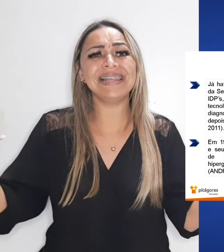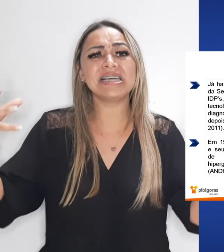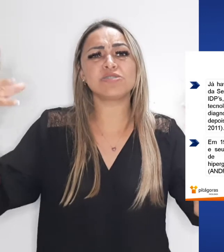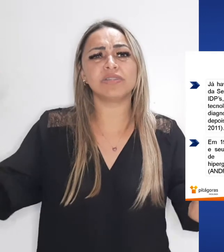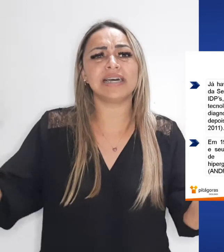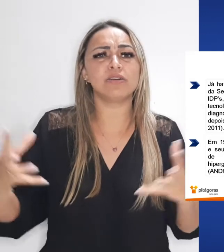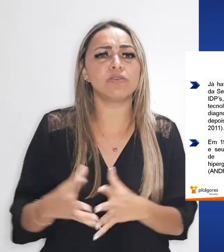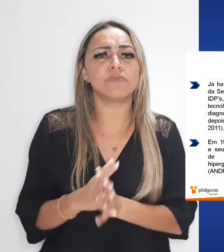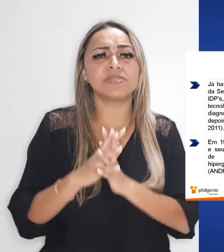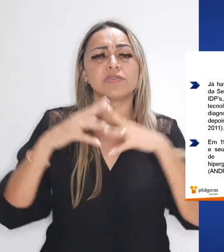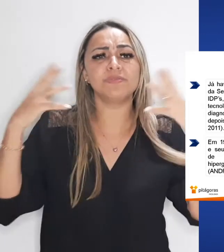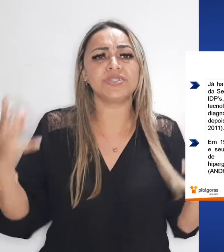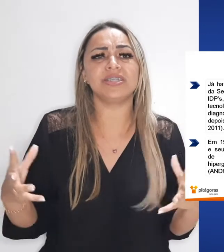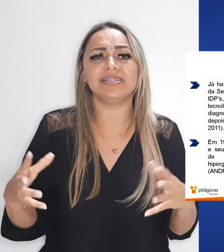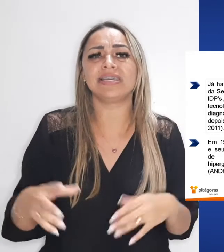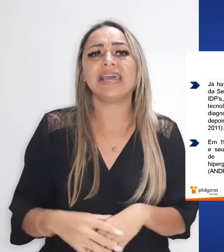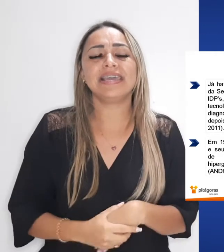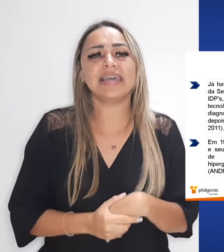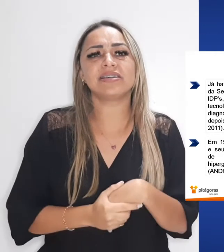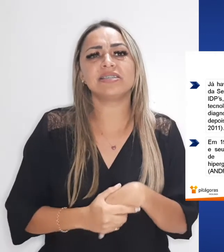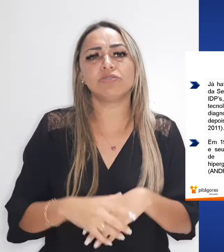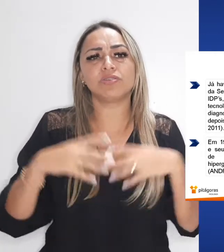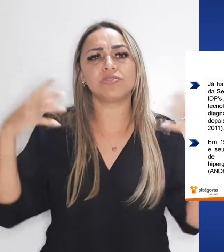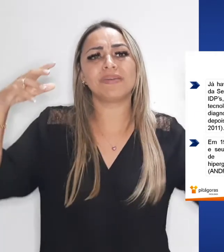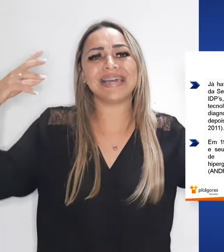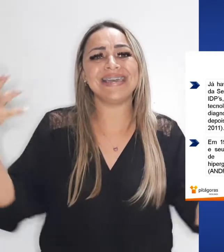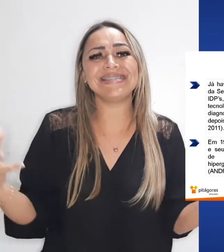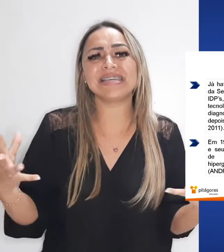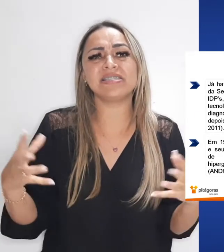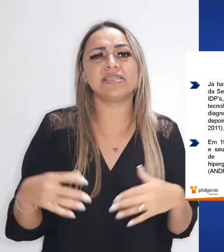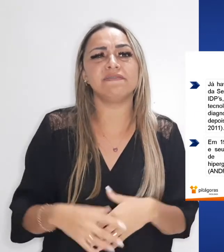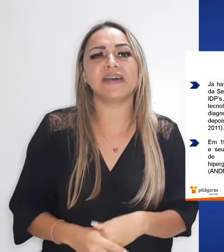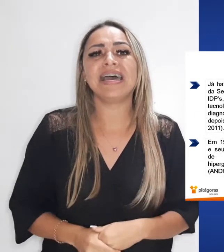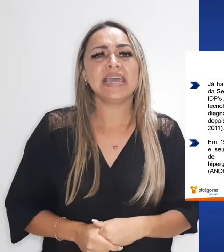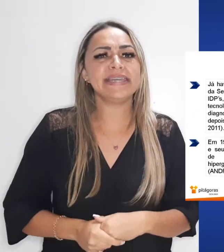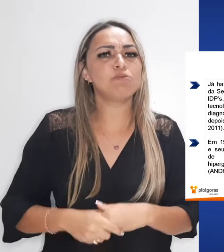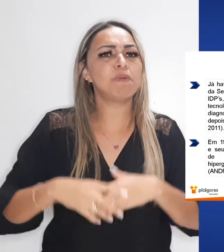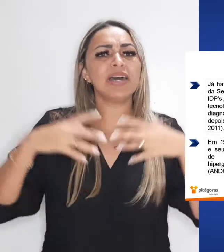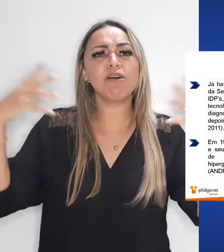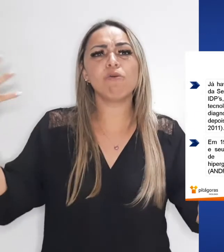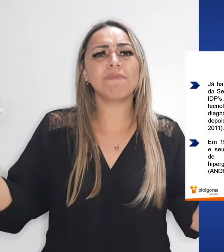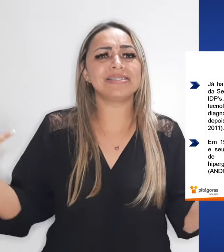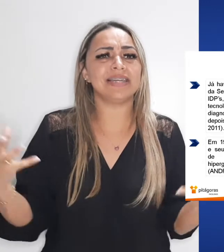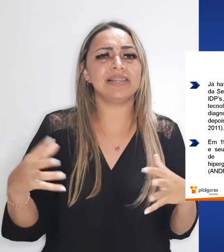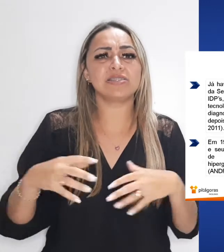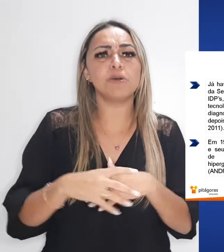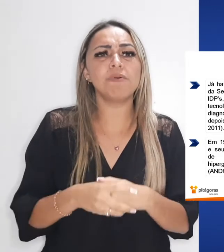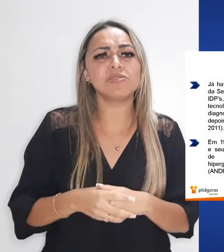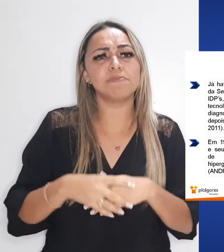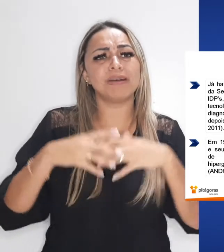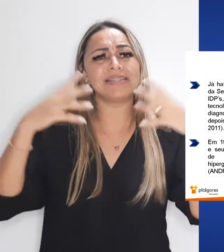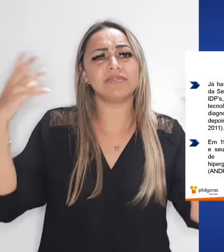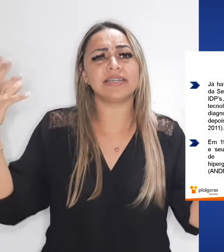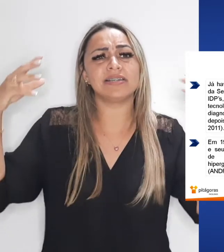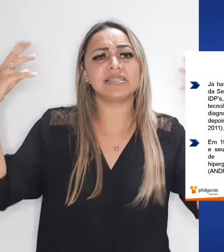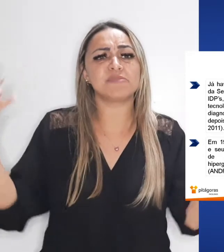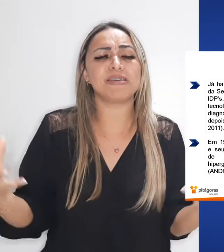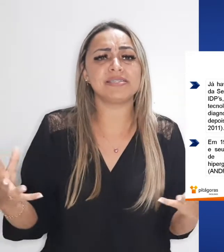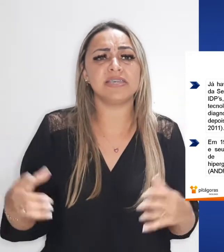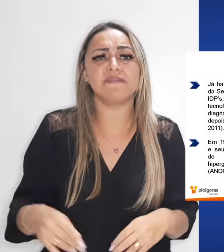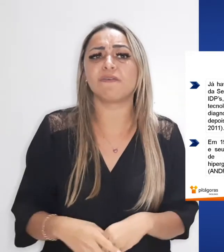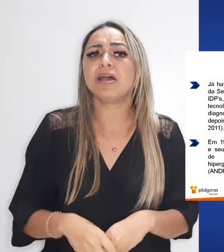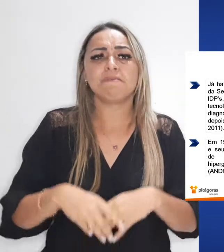autossômica relacionada ao cromossomo X e herança autossômica recessiva. E, embora algumas delas não possuam um padrão de